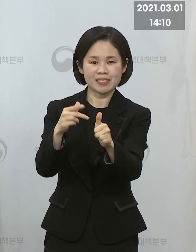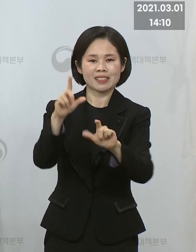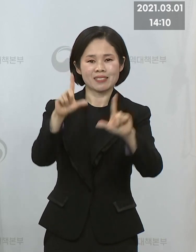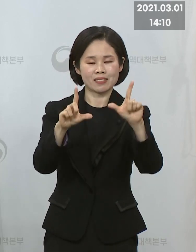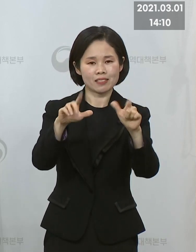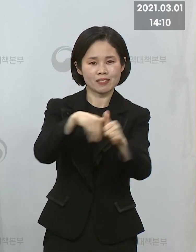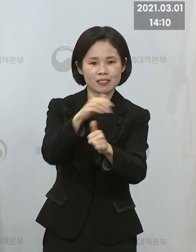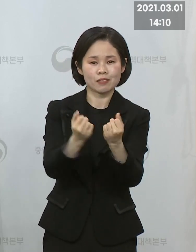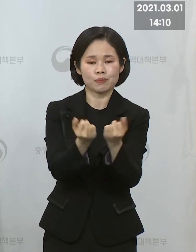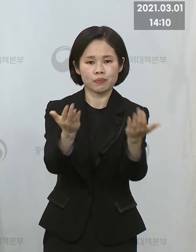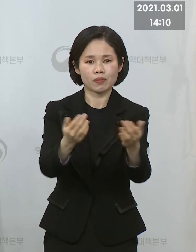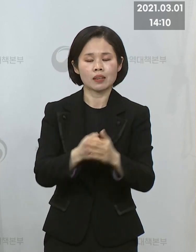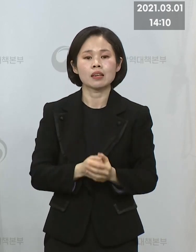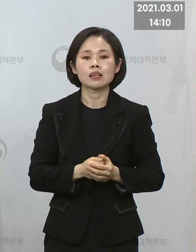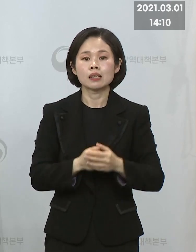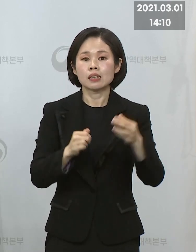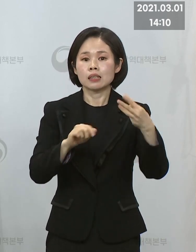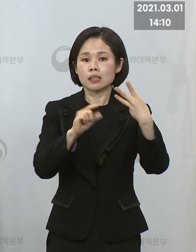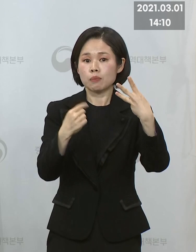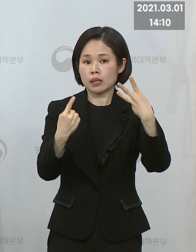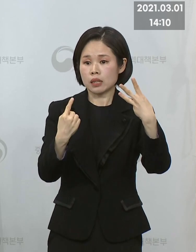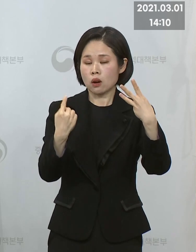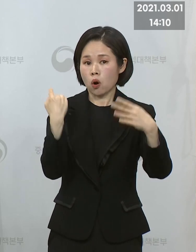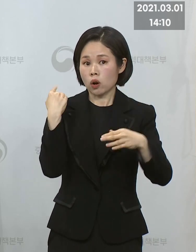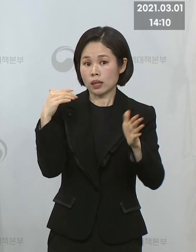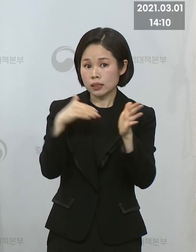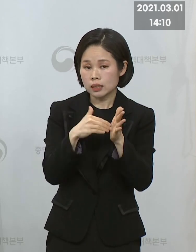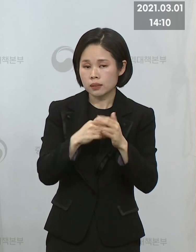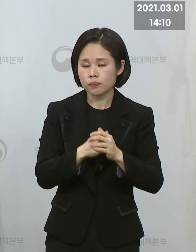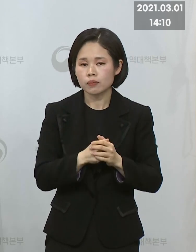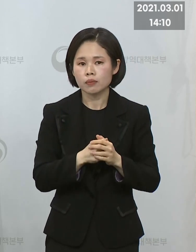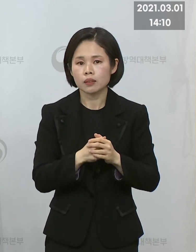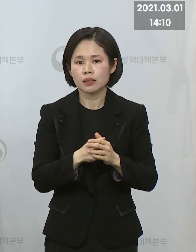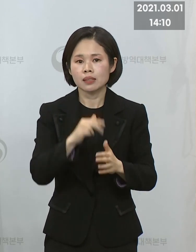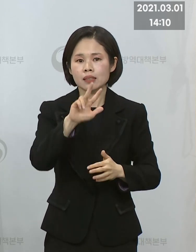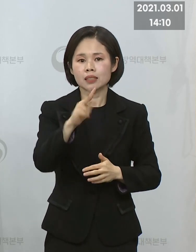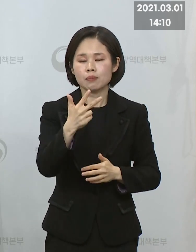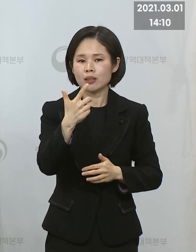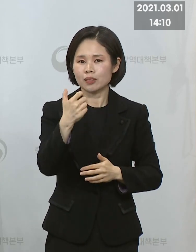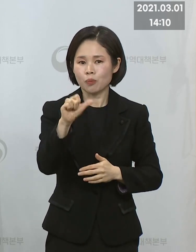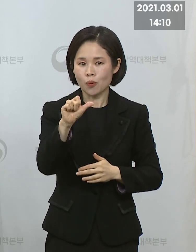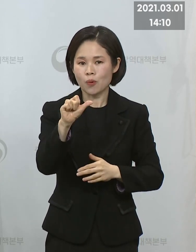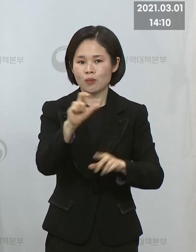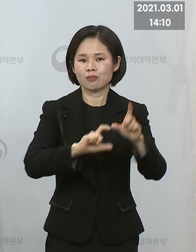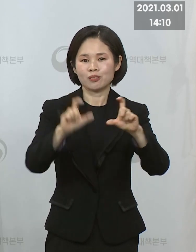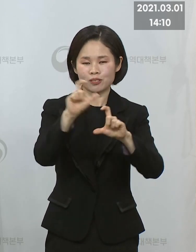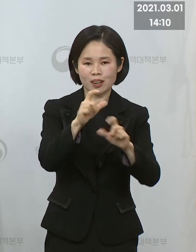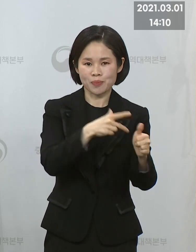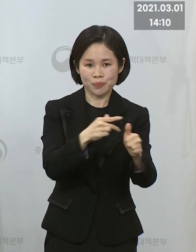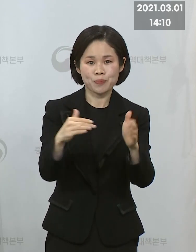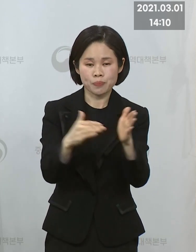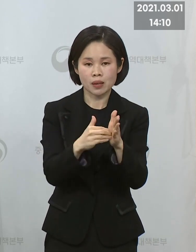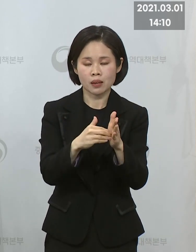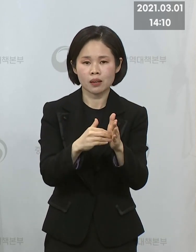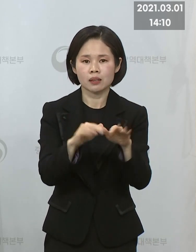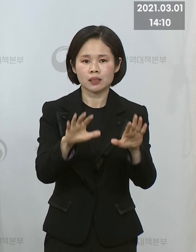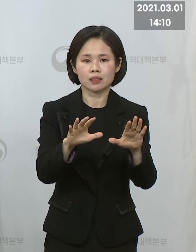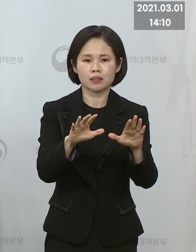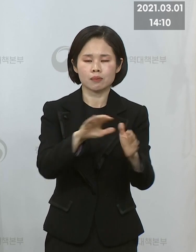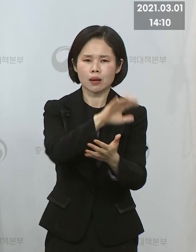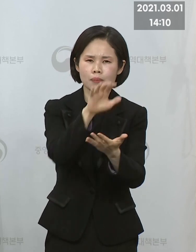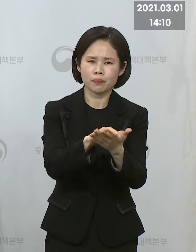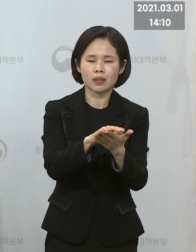하겠습니다. 3월 1일 기준으로 어제는 신규로 765명이 추가로 접종을 받아 현재까지 총